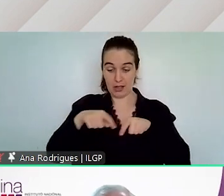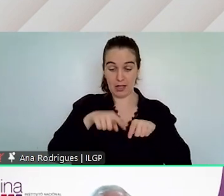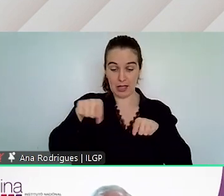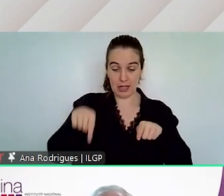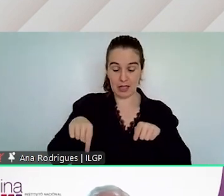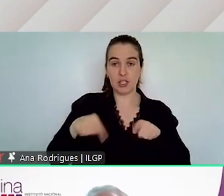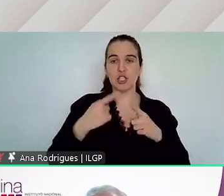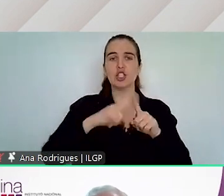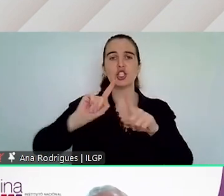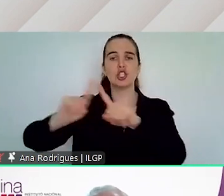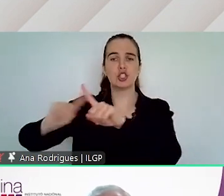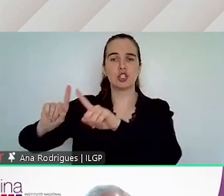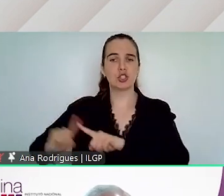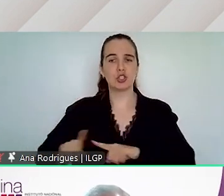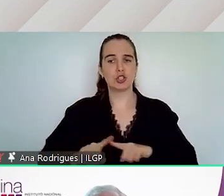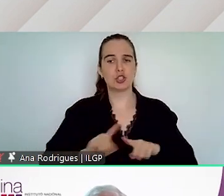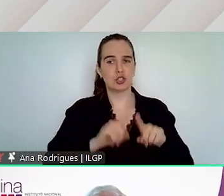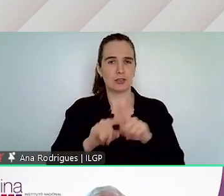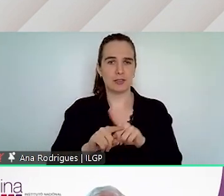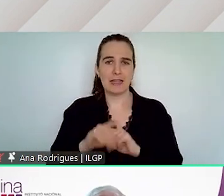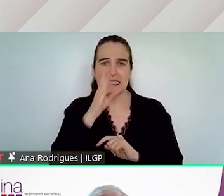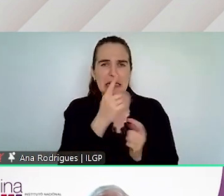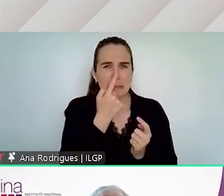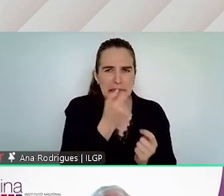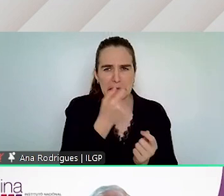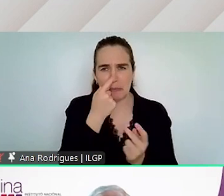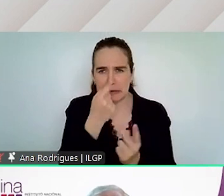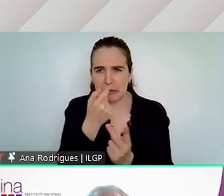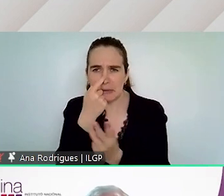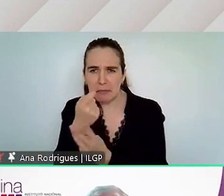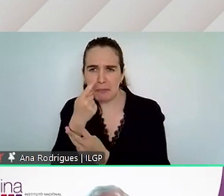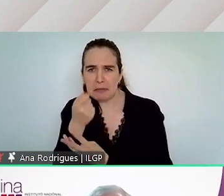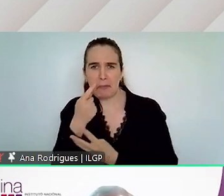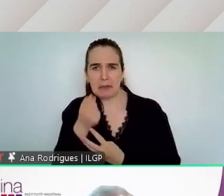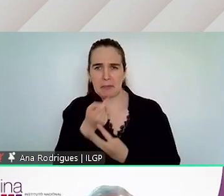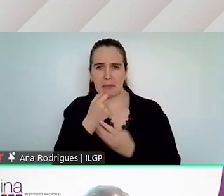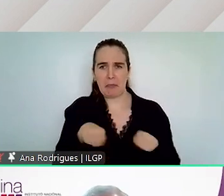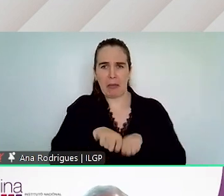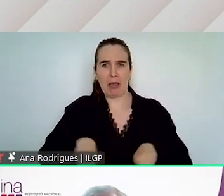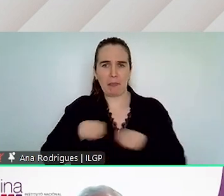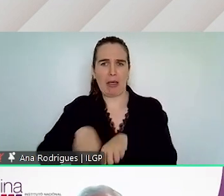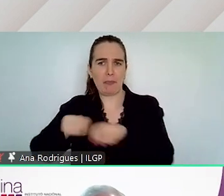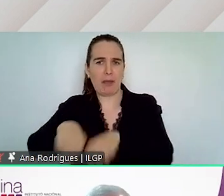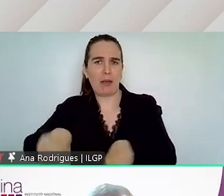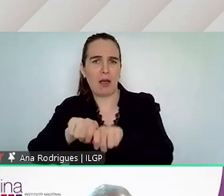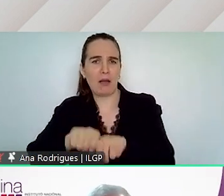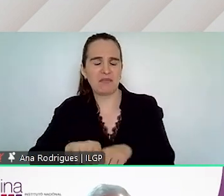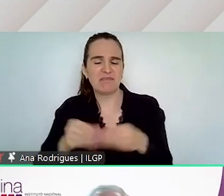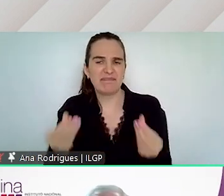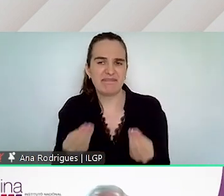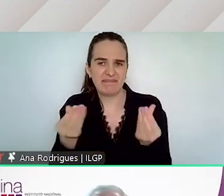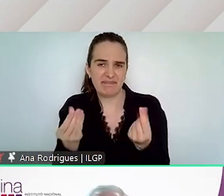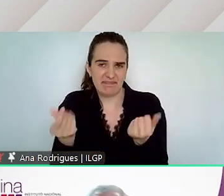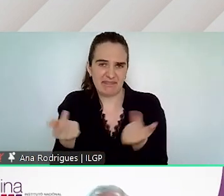nós tivermos nós sempre muito semelhantes, muito homogéneos, a dizerem todos a mesma coisa, torna-se um pouco